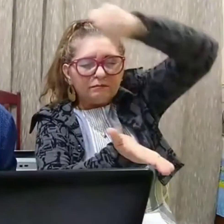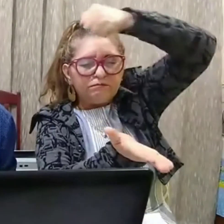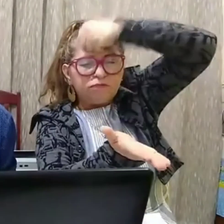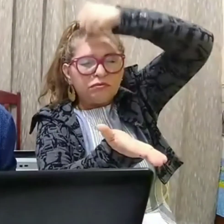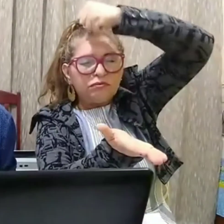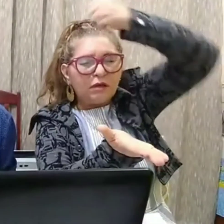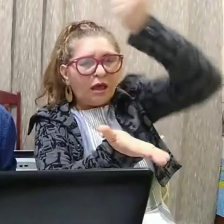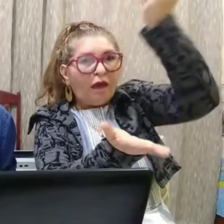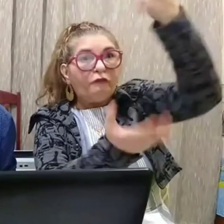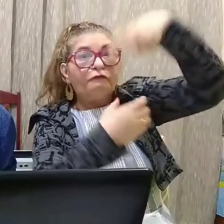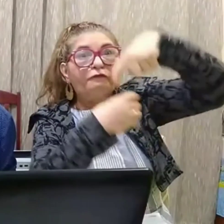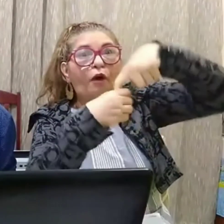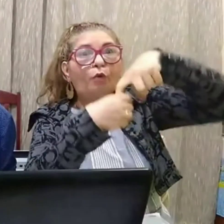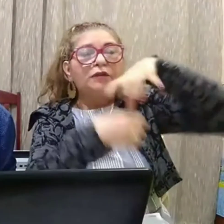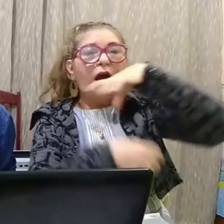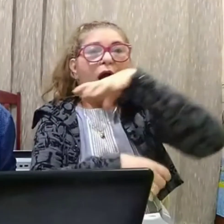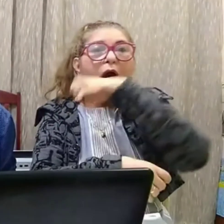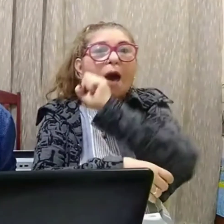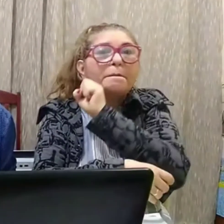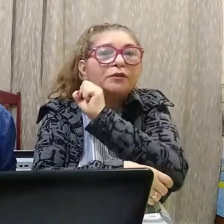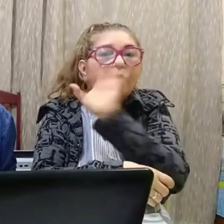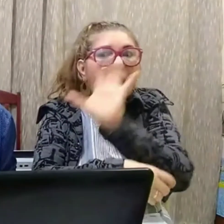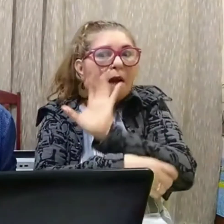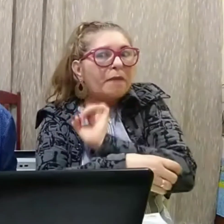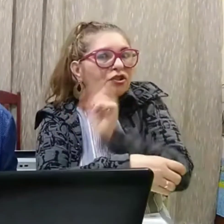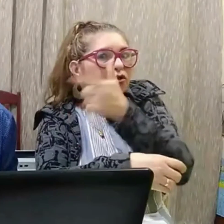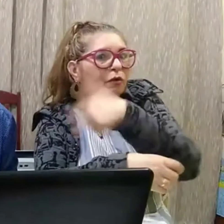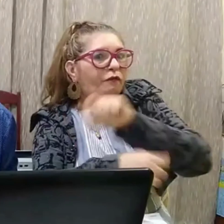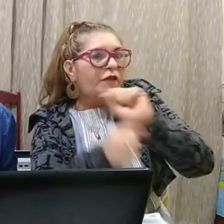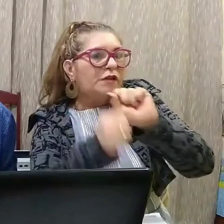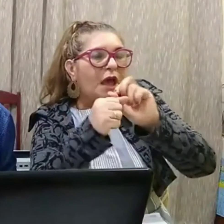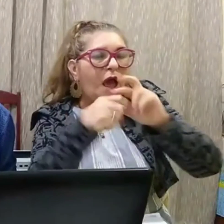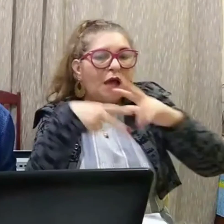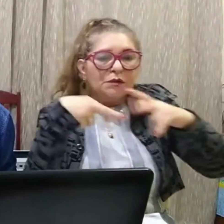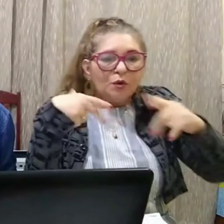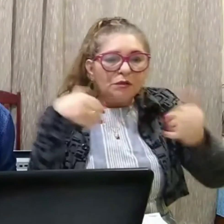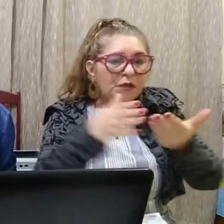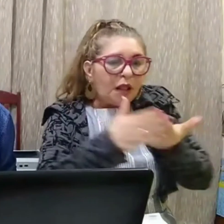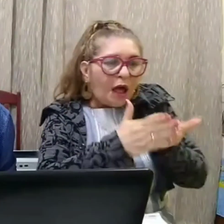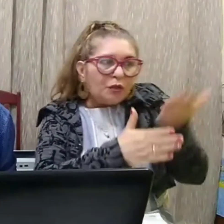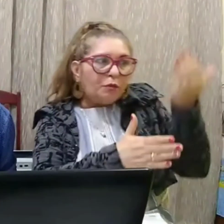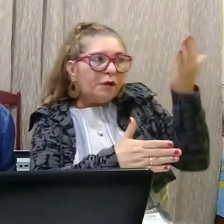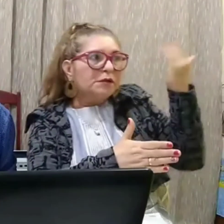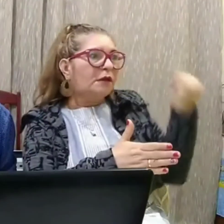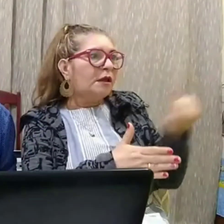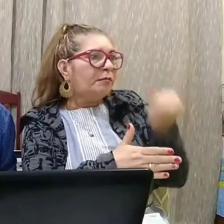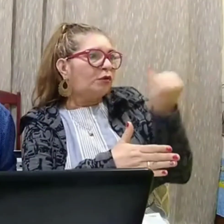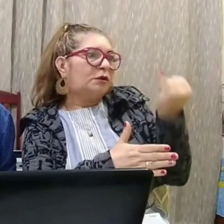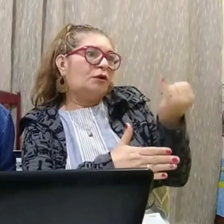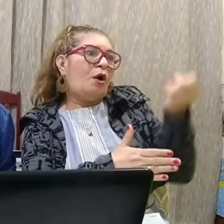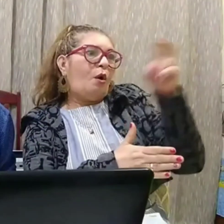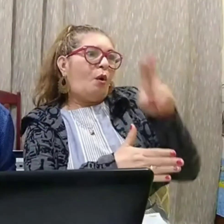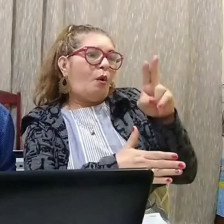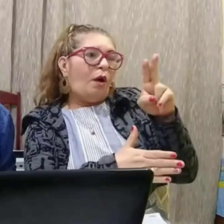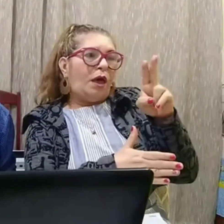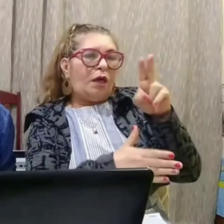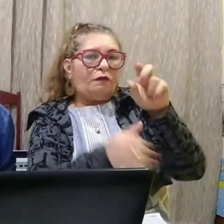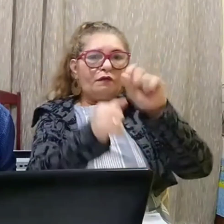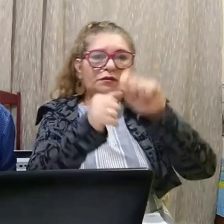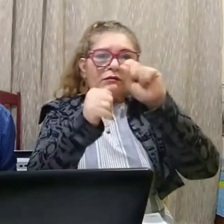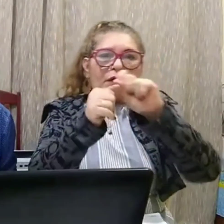e volta à prática das primeiras obras. E se não, eu venho a ti e moverei do seu lugar o